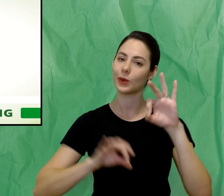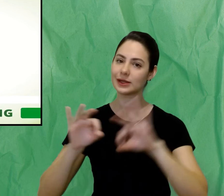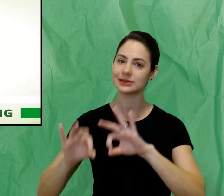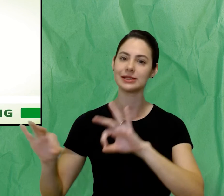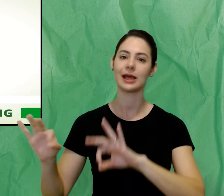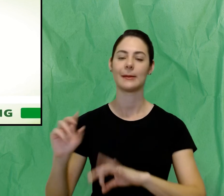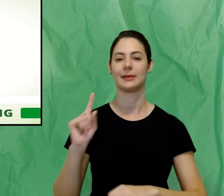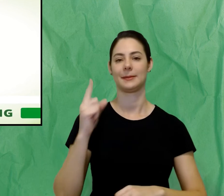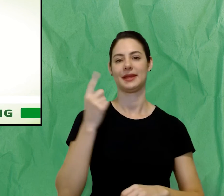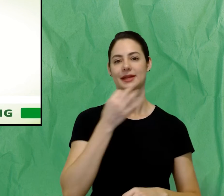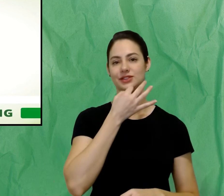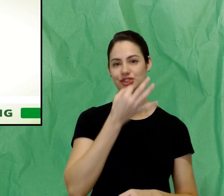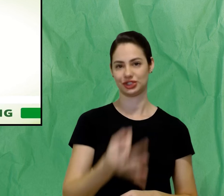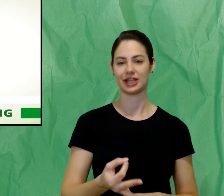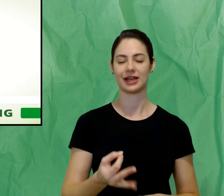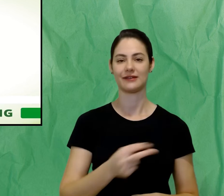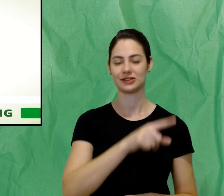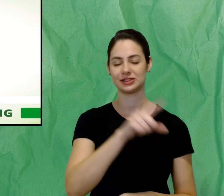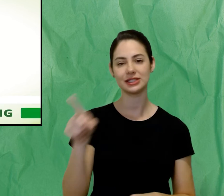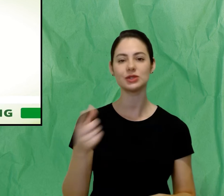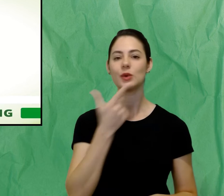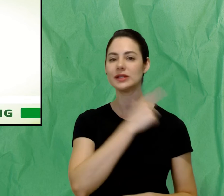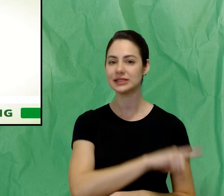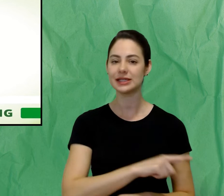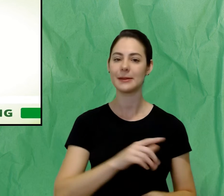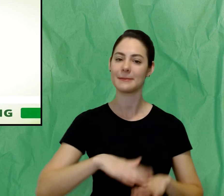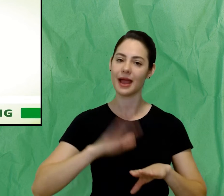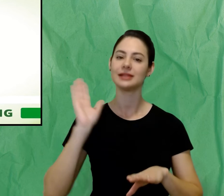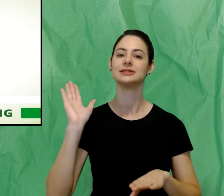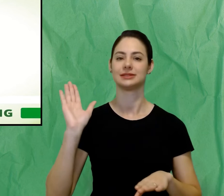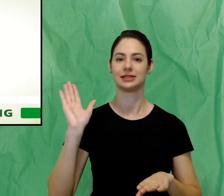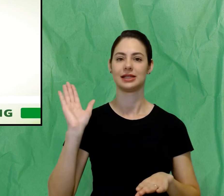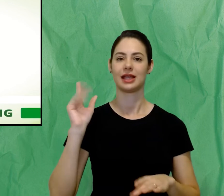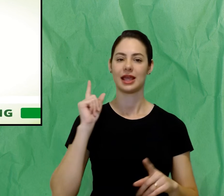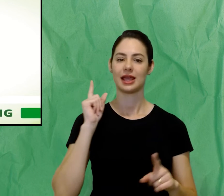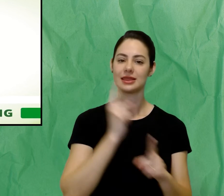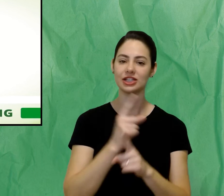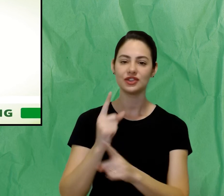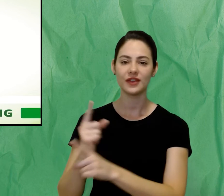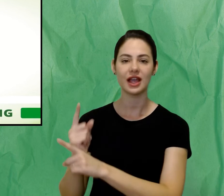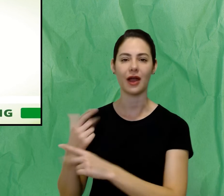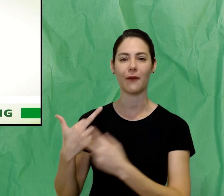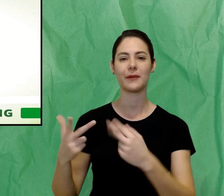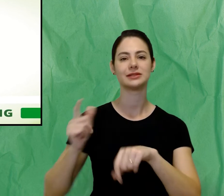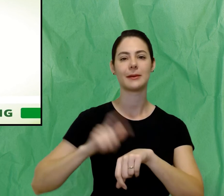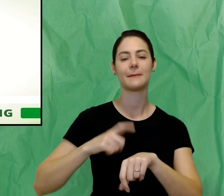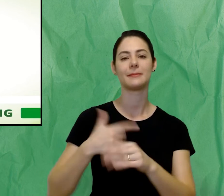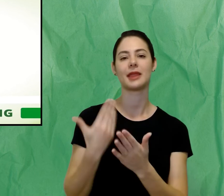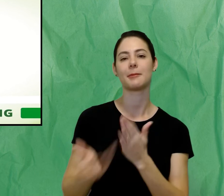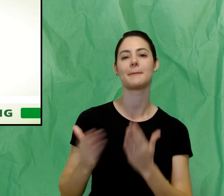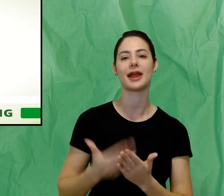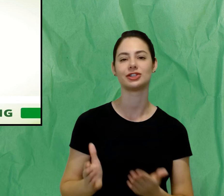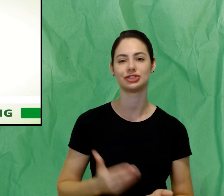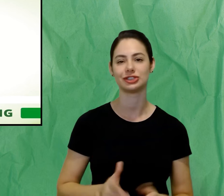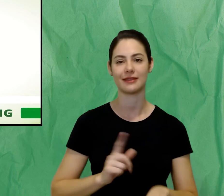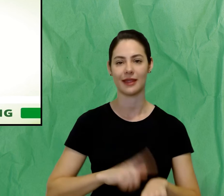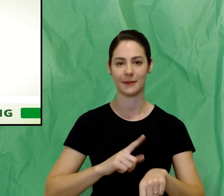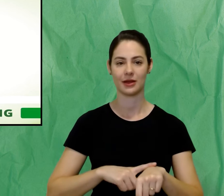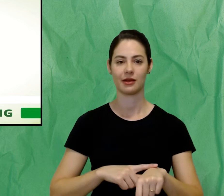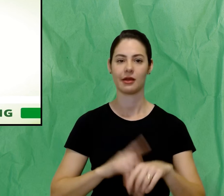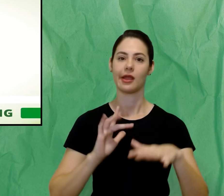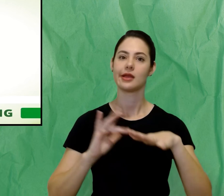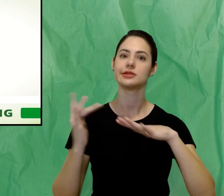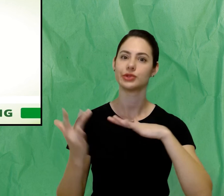tempo. Então, a primeira dica aqui para ser mais produtivo é identificar as coisas que tomam o seu tempo.